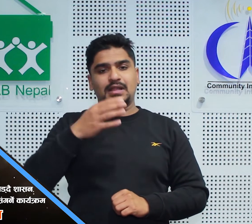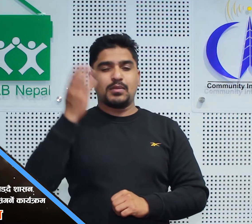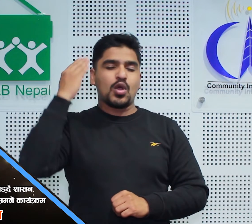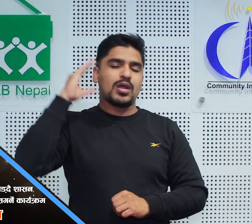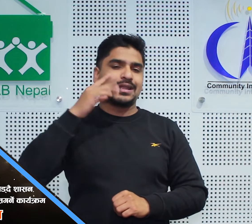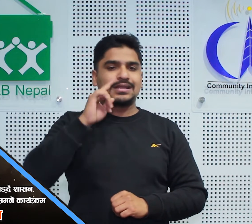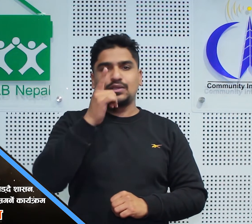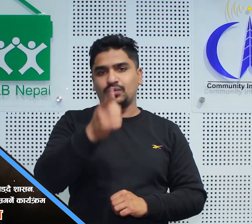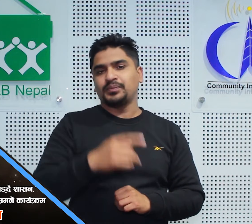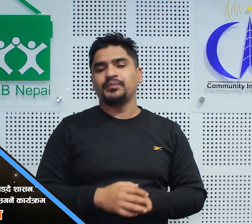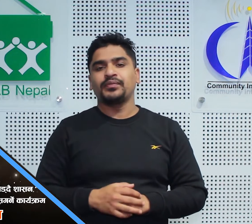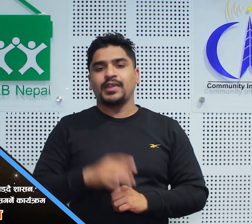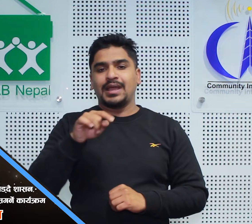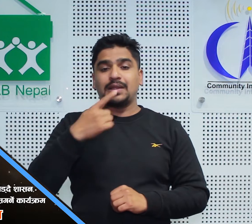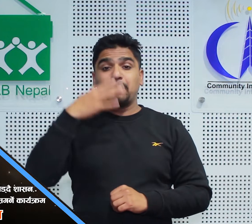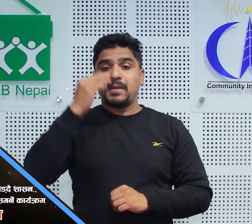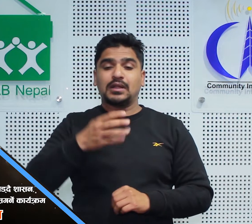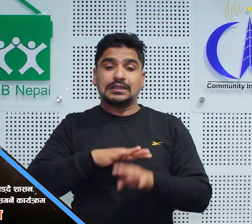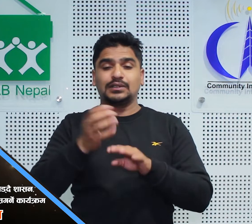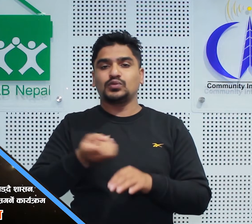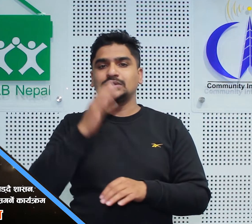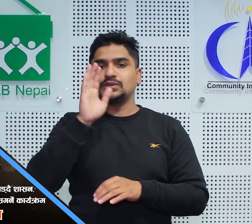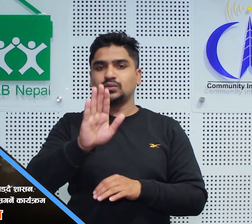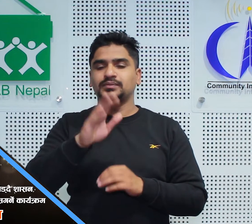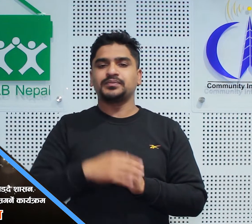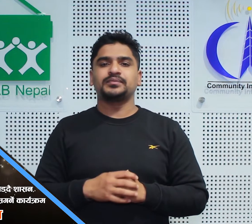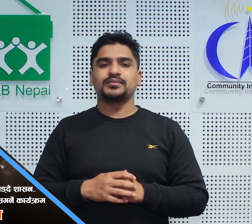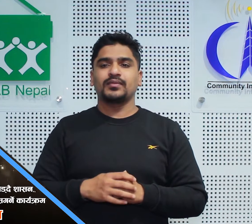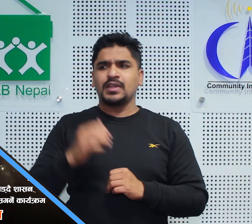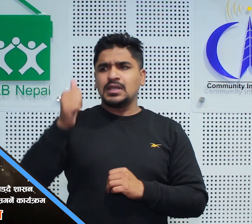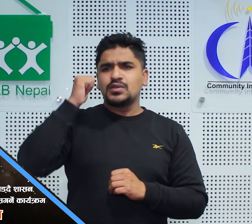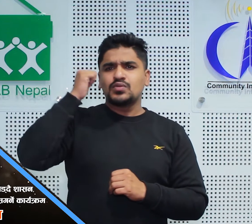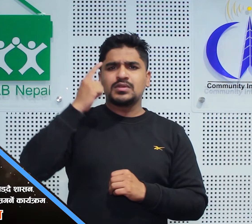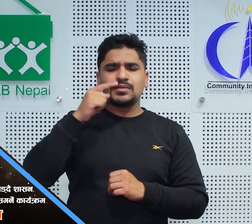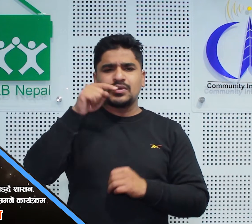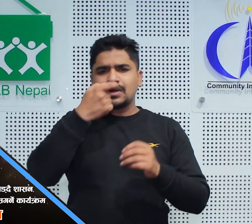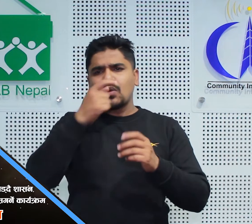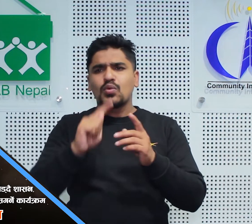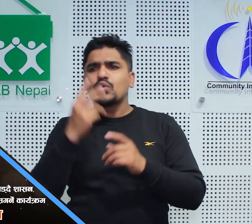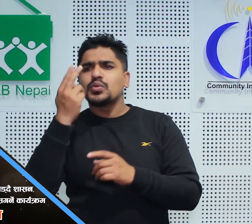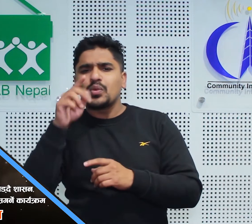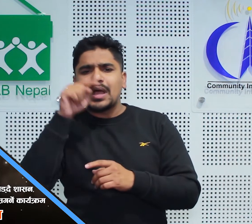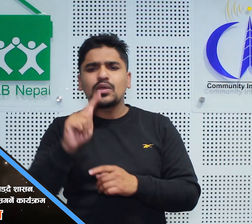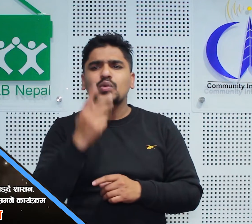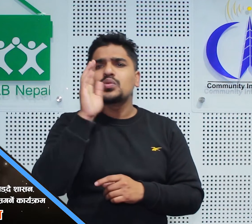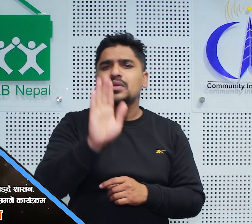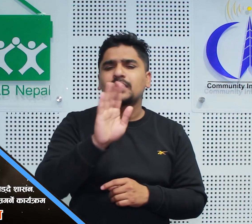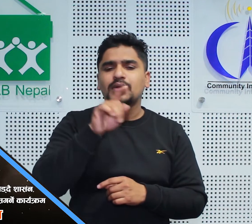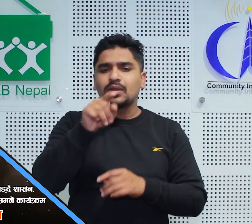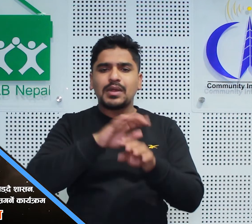हो। आज हामी वास्तवमै खुसी छौँ। हिजोको दिनमा यो गाउँ कस्तो थियो, आज कस्तो छ, तपाईँहरू आफै